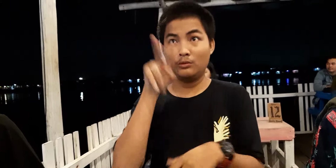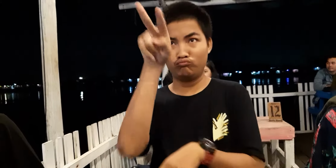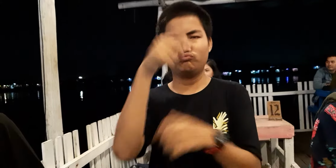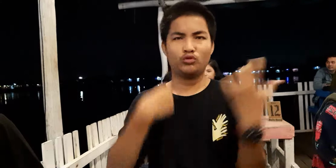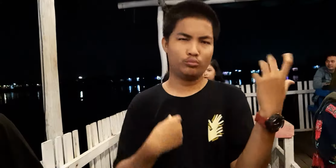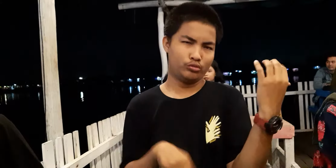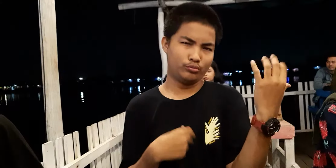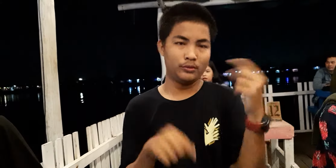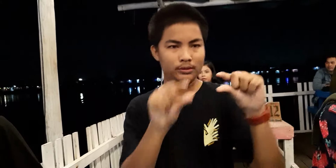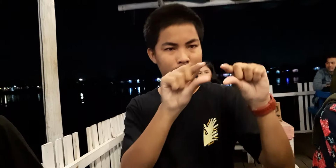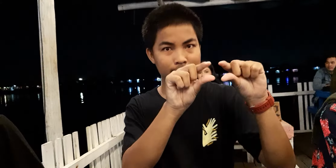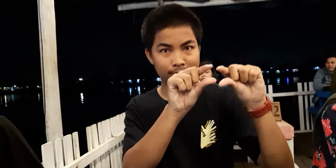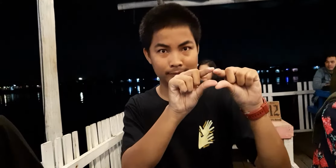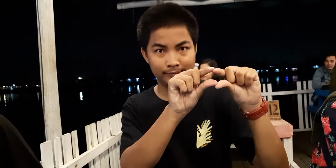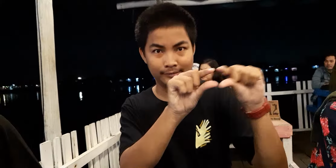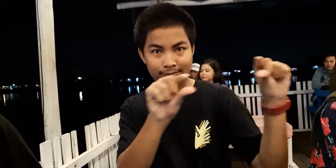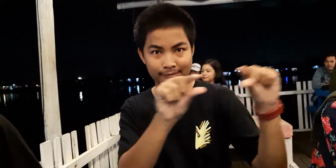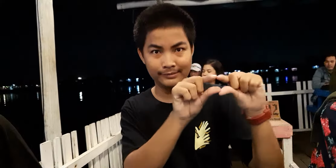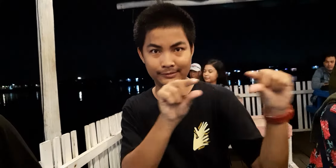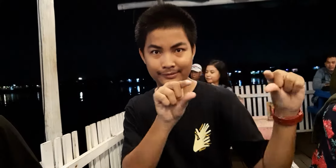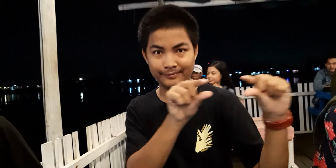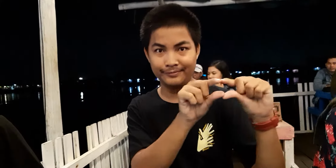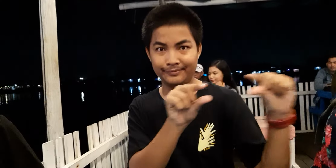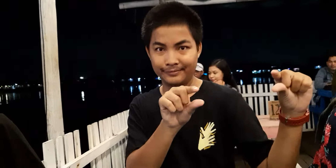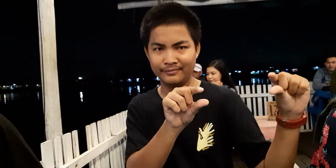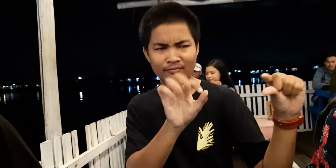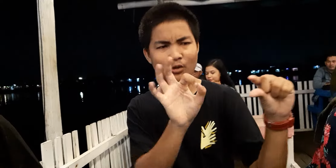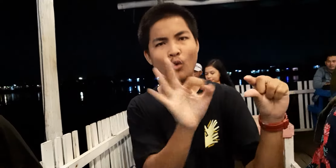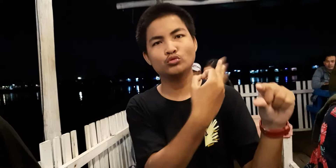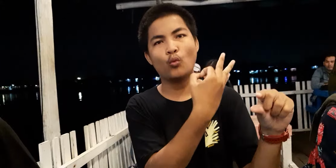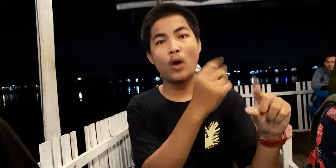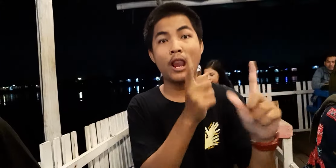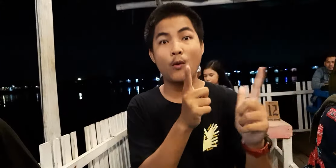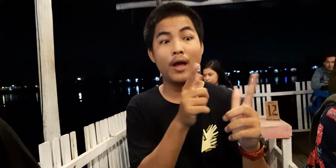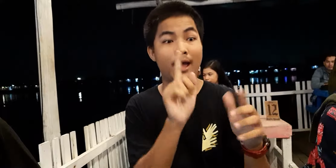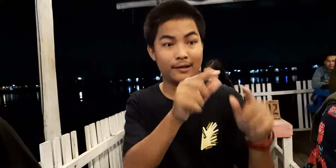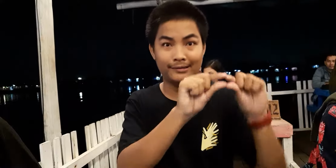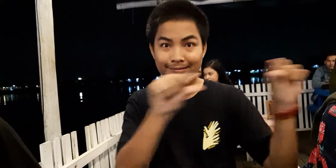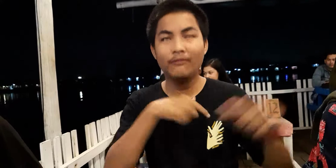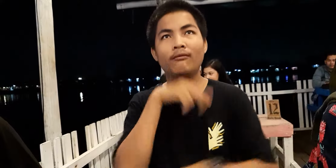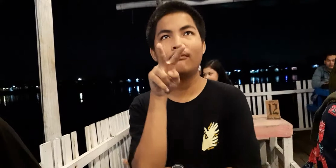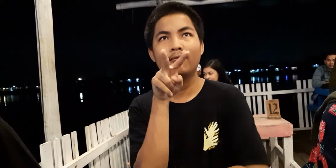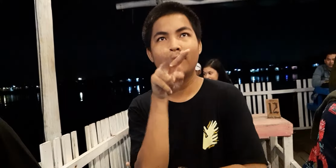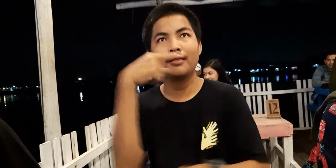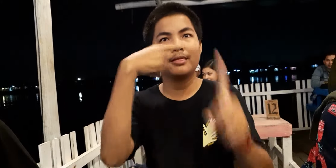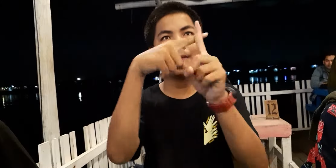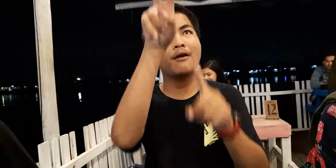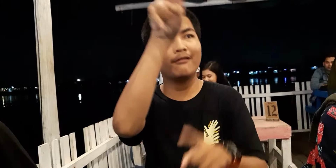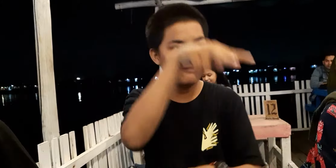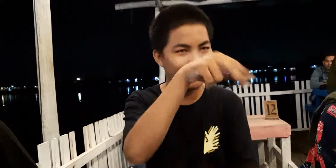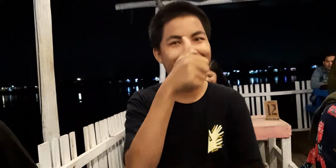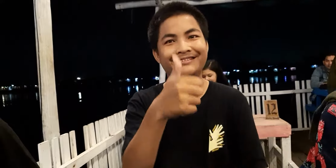Mereka berpikir juga, karena basic mereka itu hanya fakultas kebudayaan dan ilmu pendidikan yang memang bukan mengajar anak berkebutuhan khusus